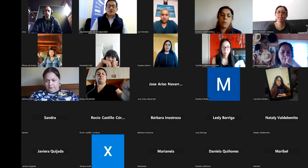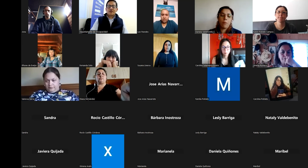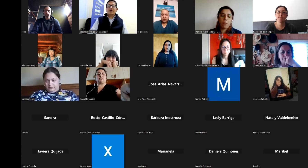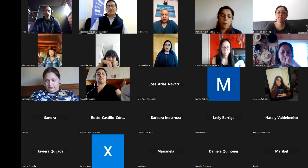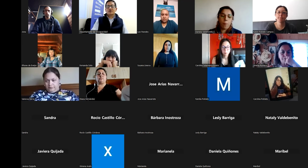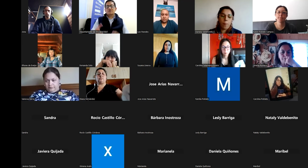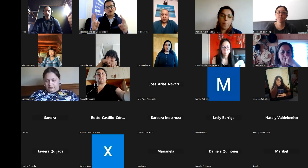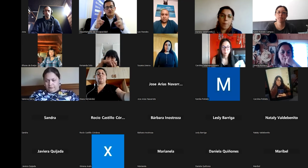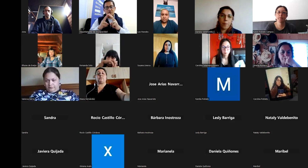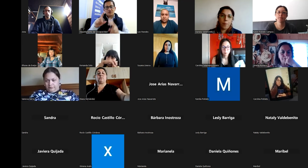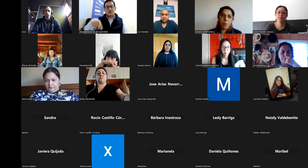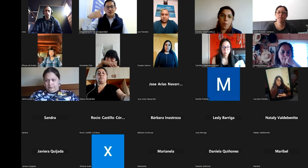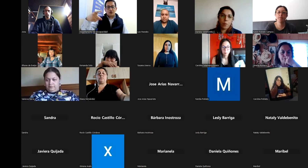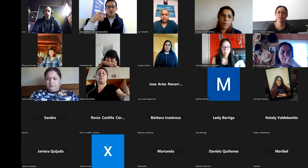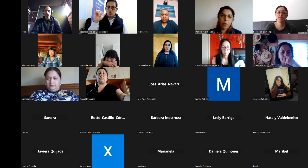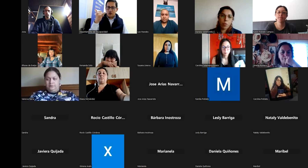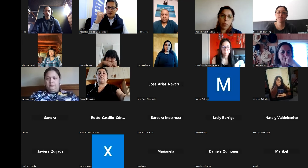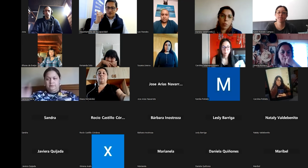Pero sería, ¿cierto? Nos vemos el próximo jueves.